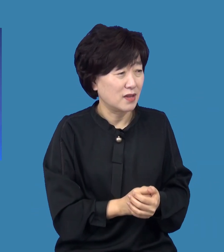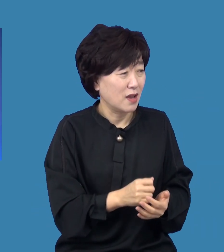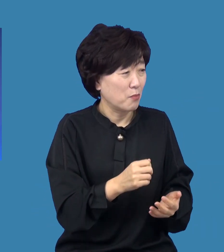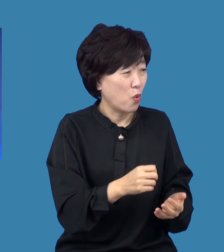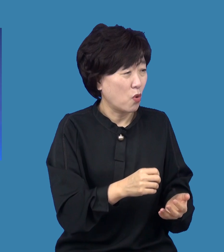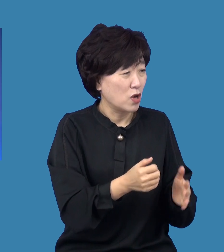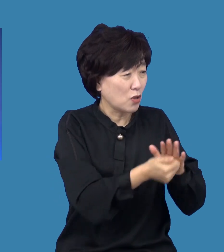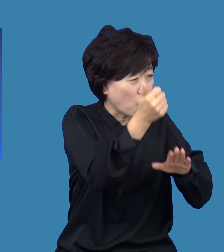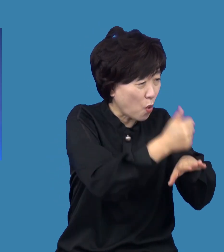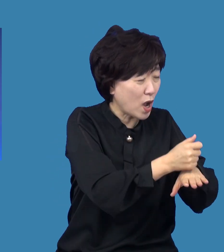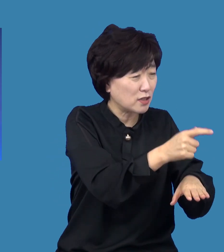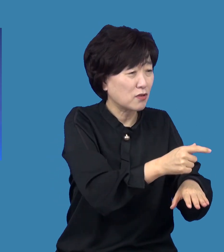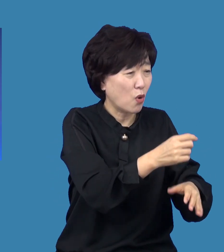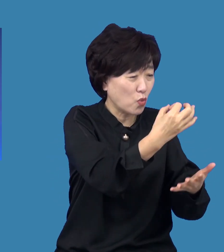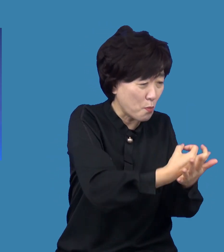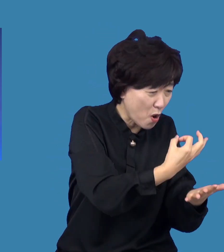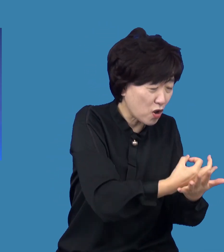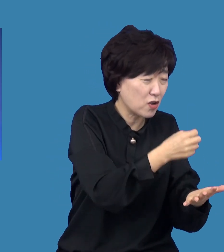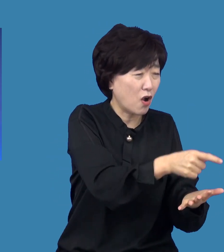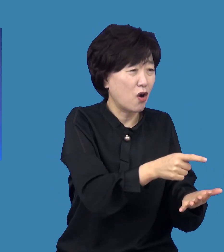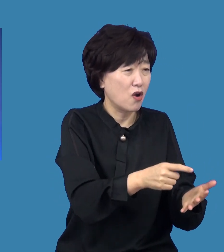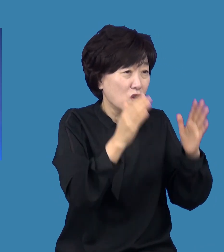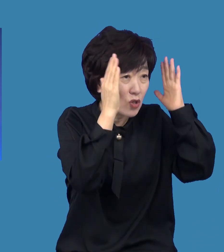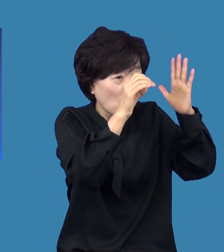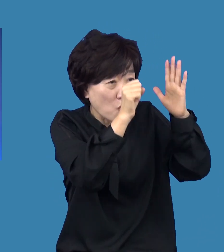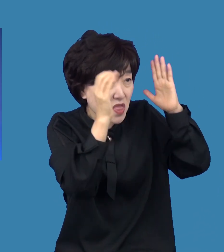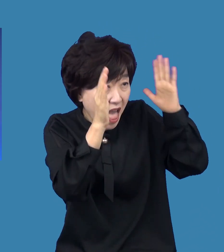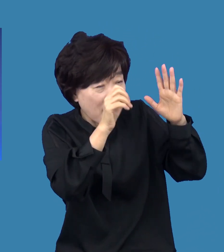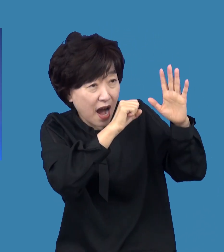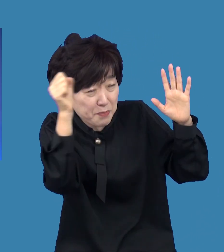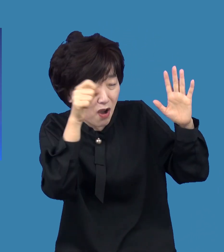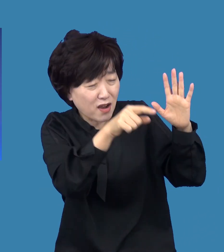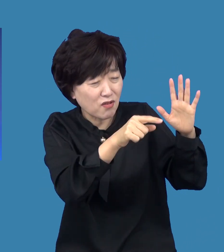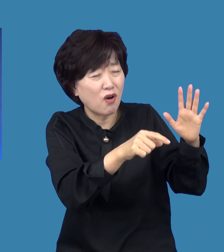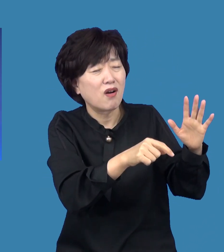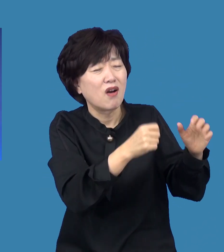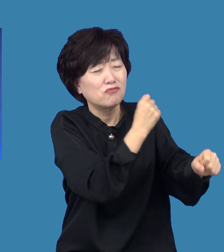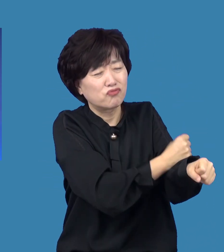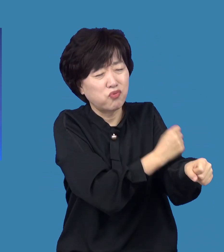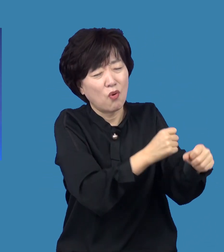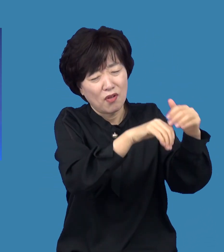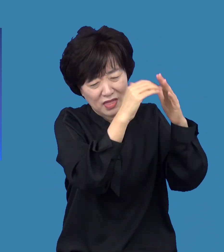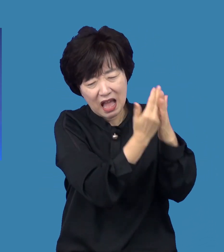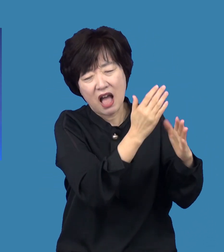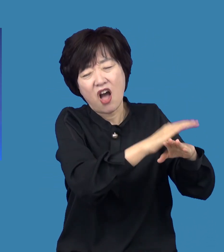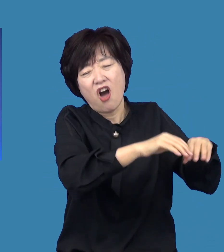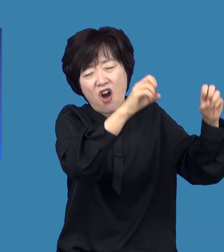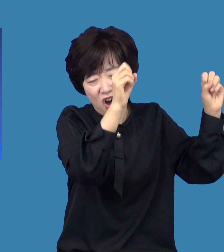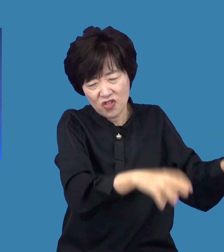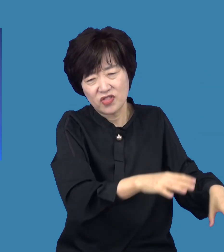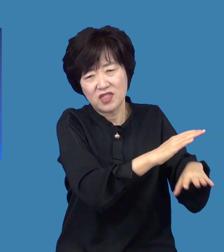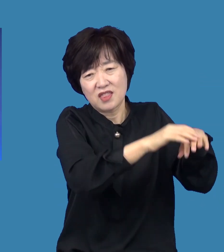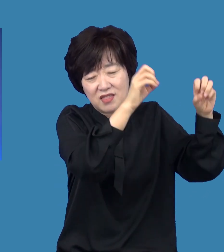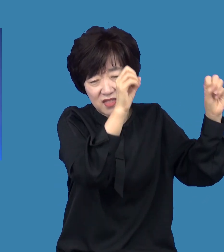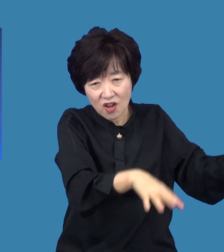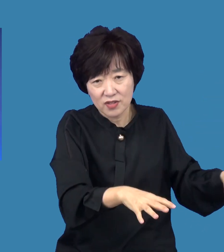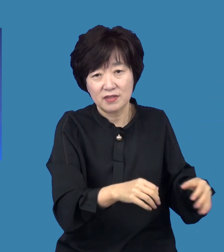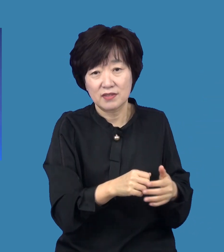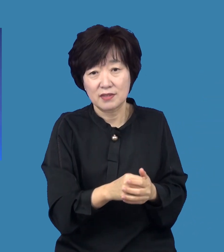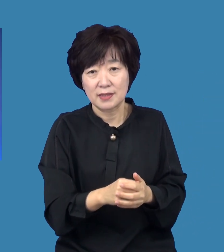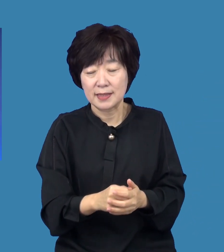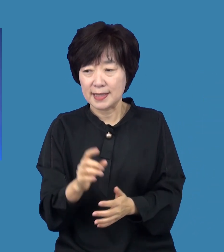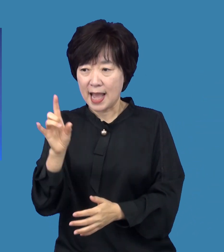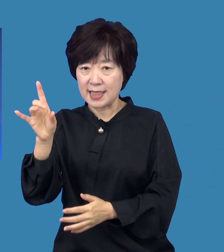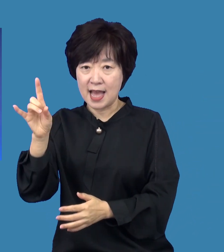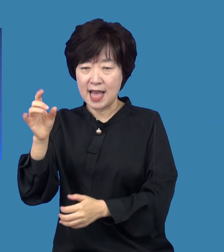없어지니까. 그런데 이 세상에서 우리가 할 수 있는 모든 수고 중에 헛되지 않은 수고가 딱 하나 있다는